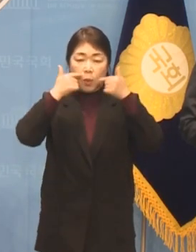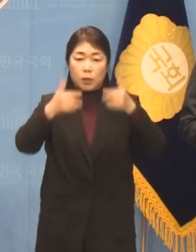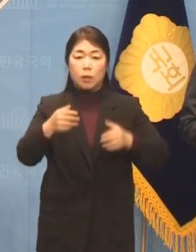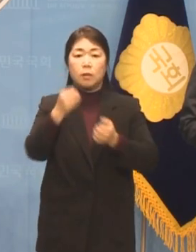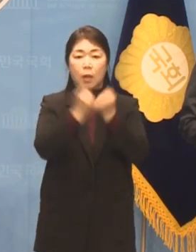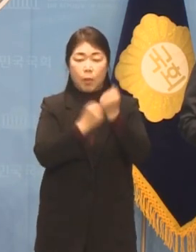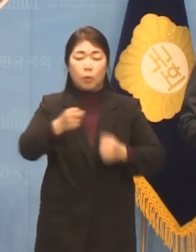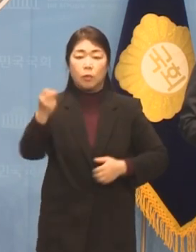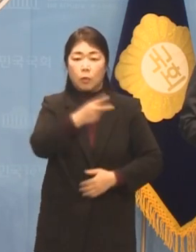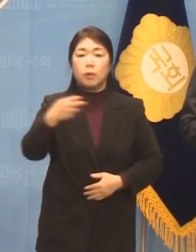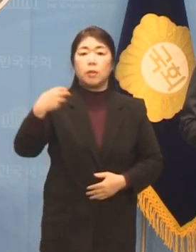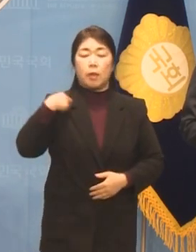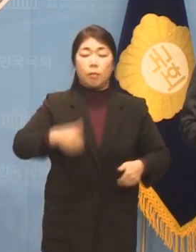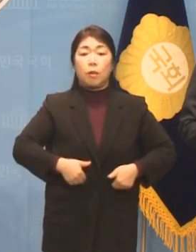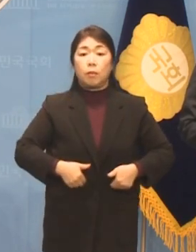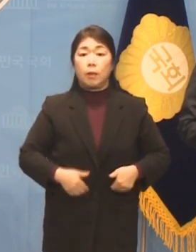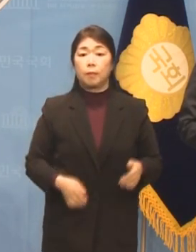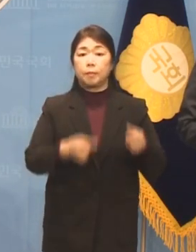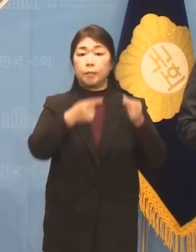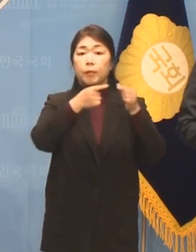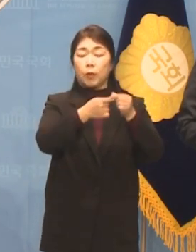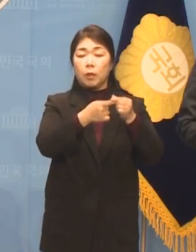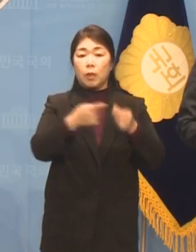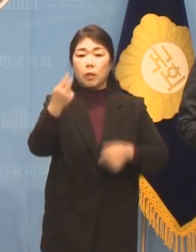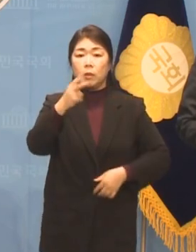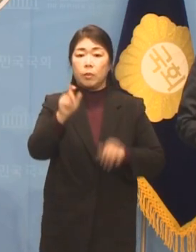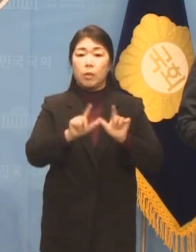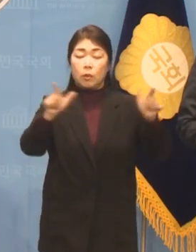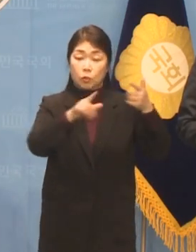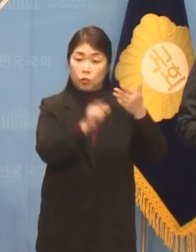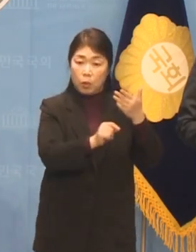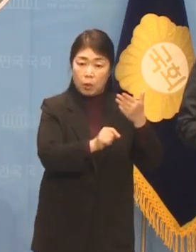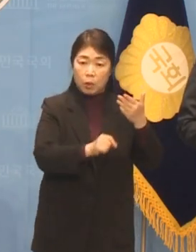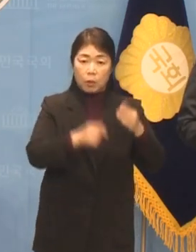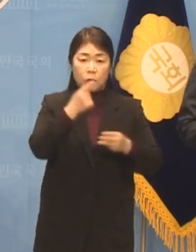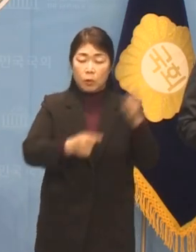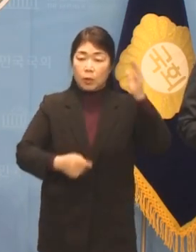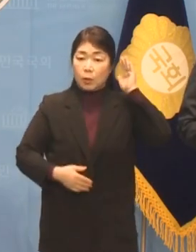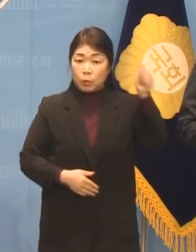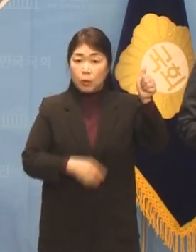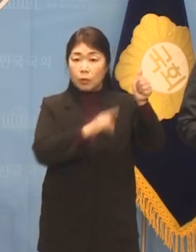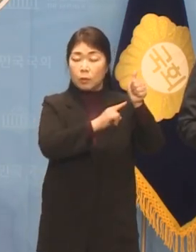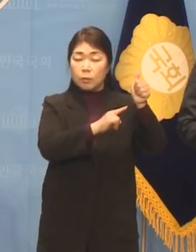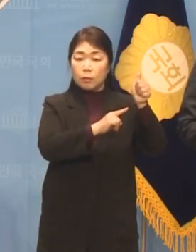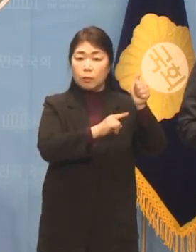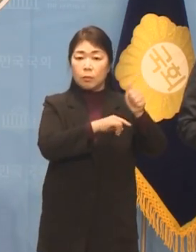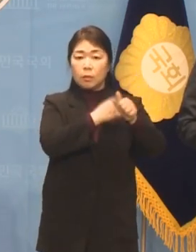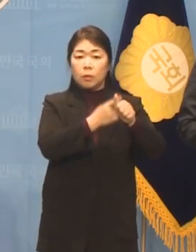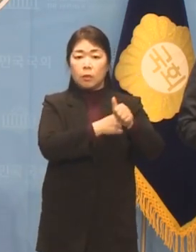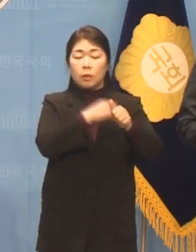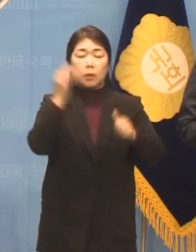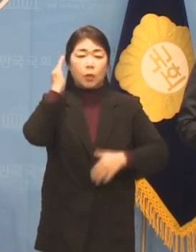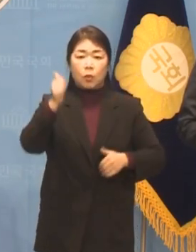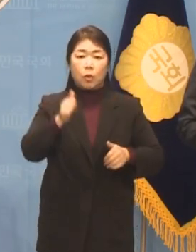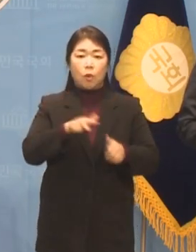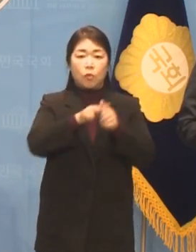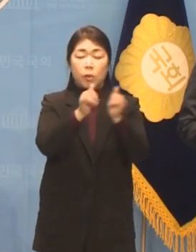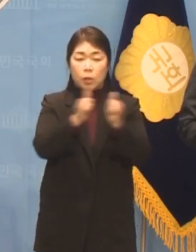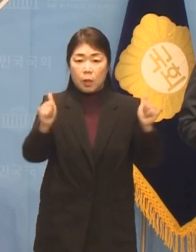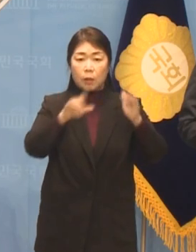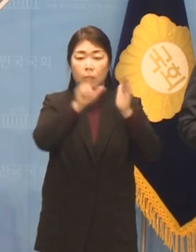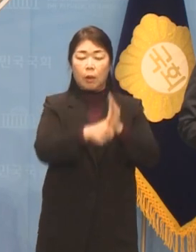져야 합니다. 첫째, 2021년 9월 윤석열 대통령은 대권주자 시절 고발